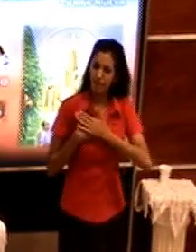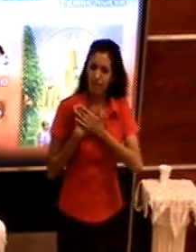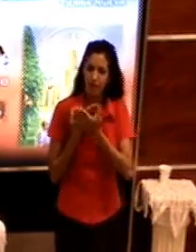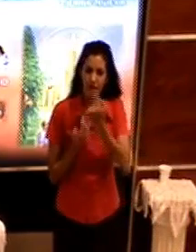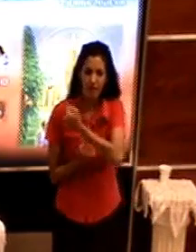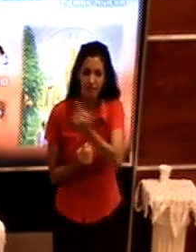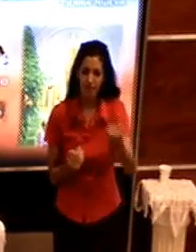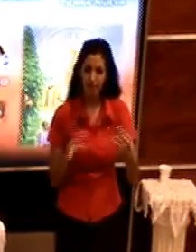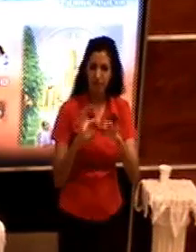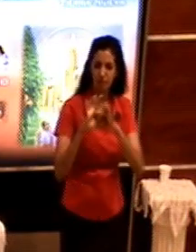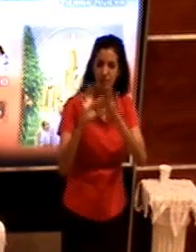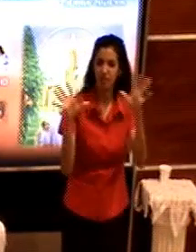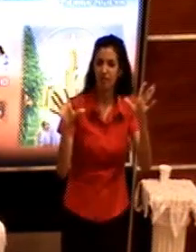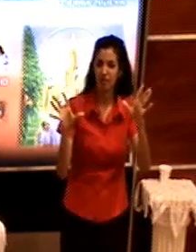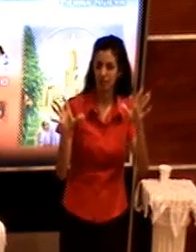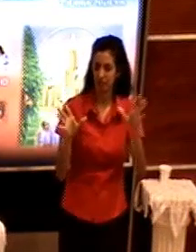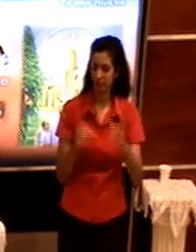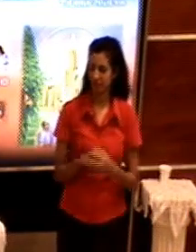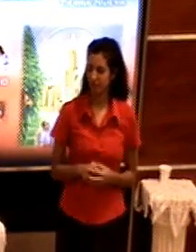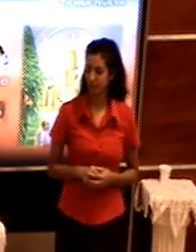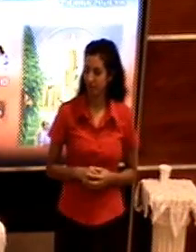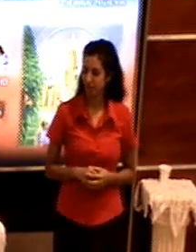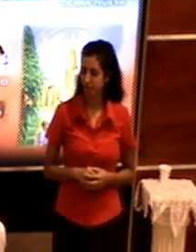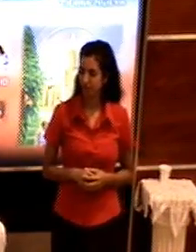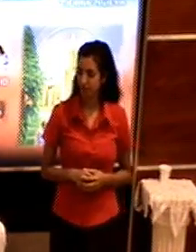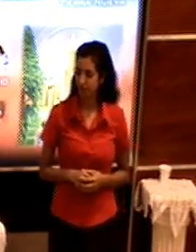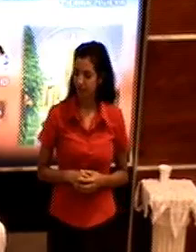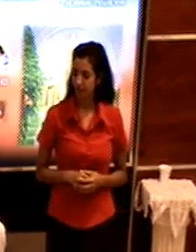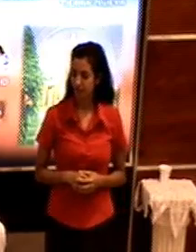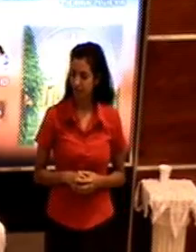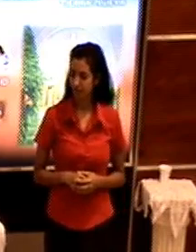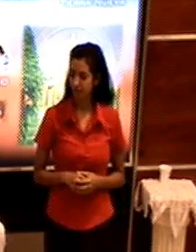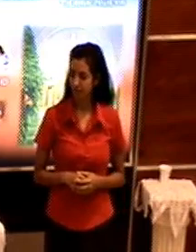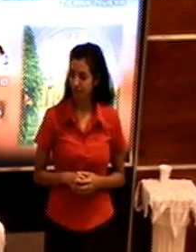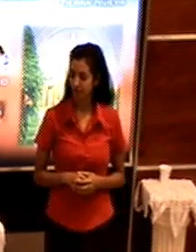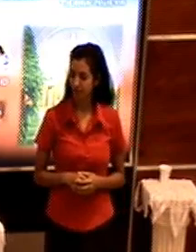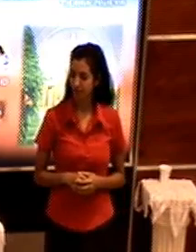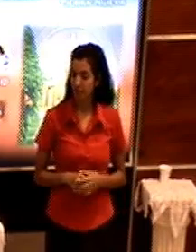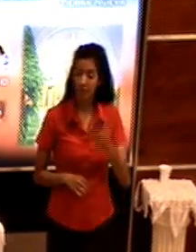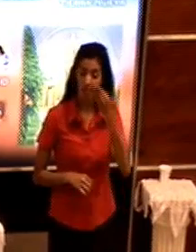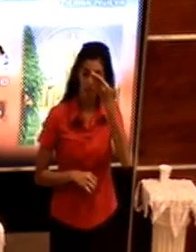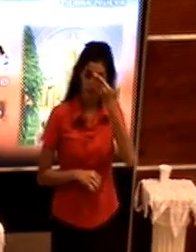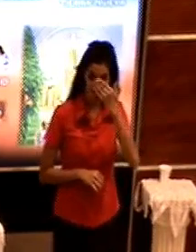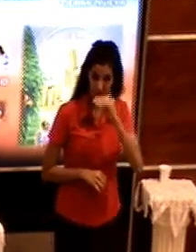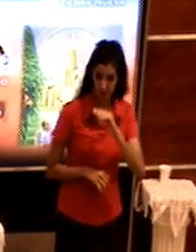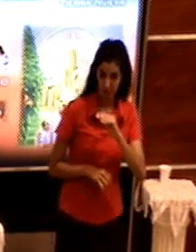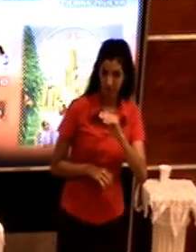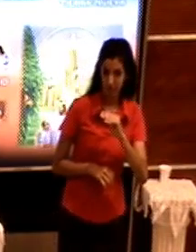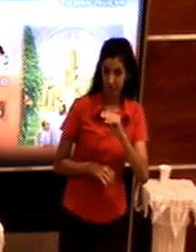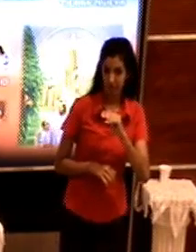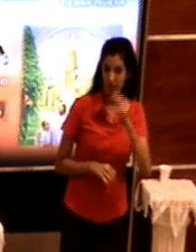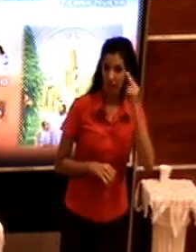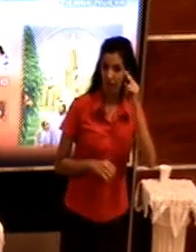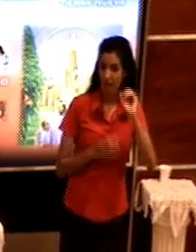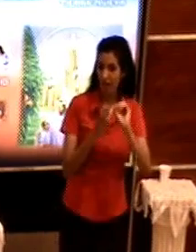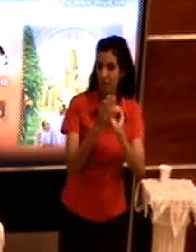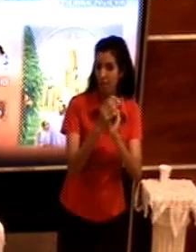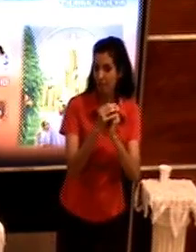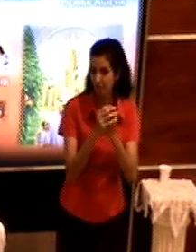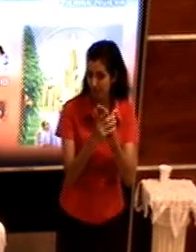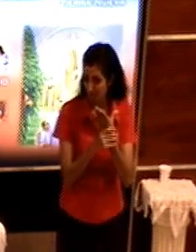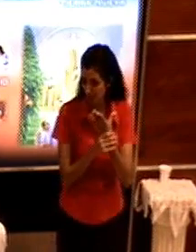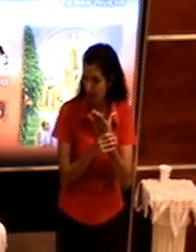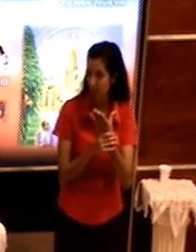de la transgresión. Y después de la mañana que tendremos el culto de alabanza al